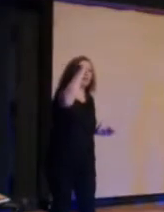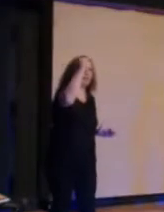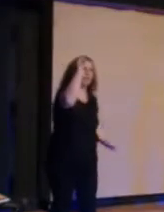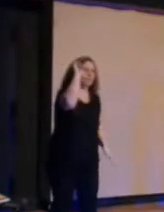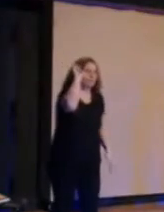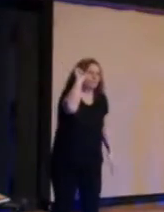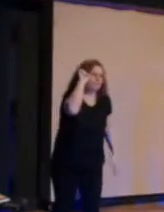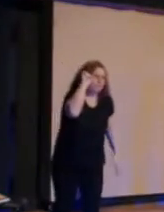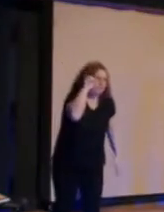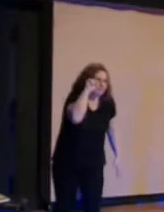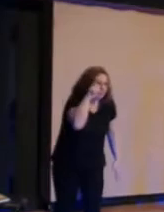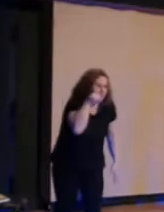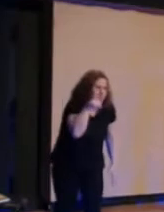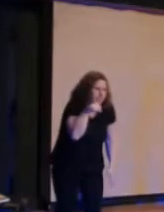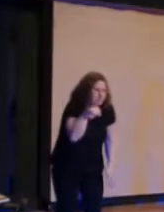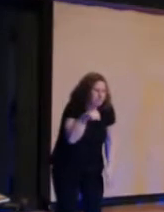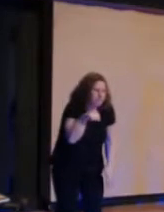Me impresionó.